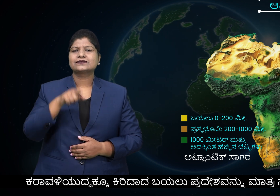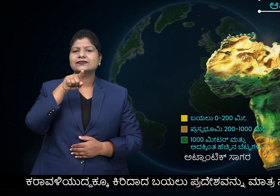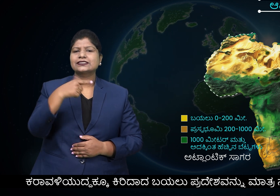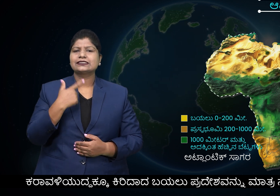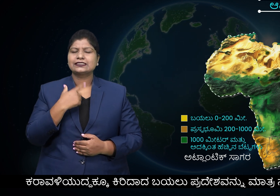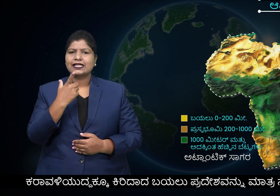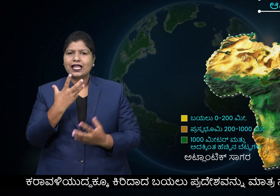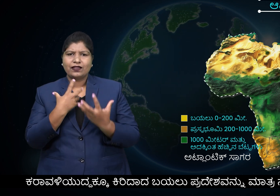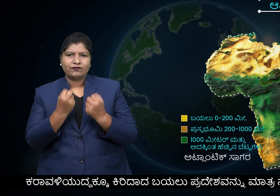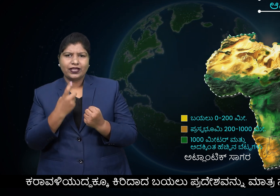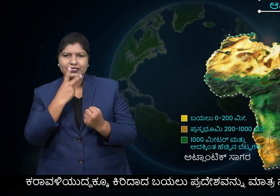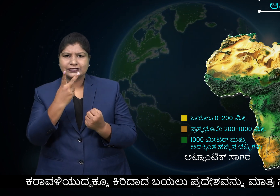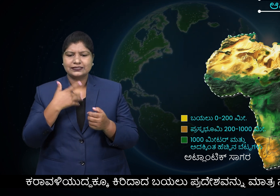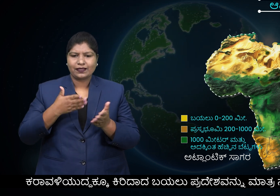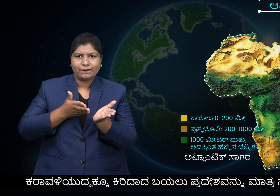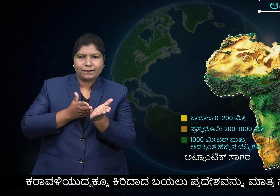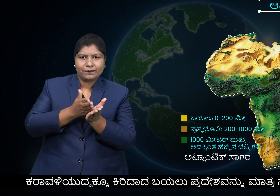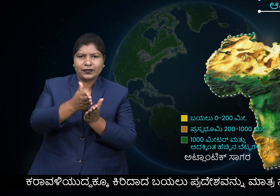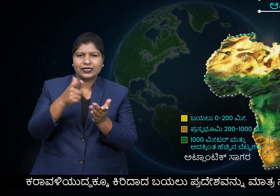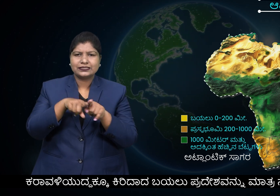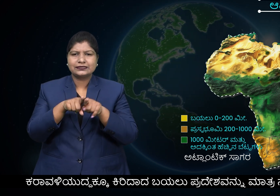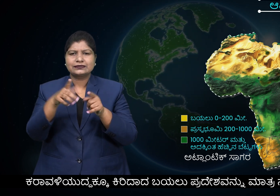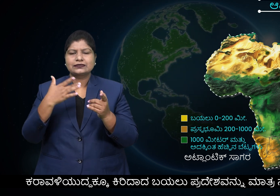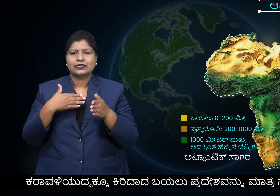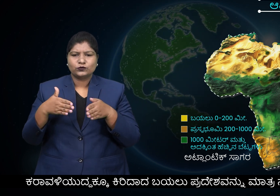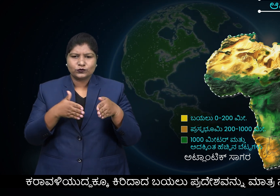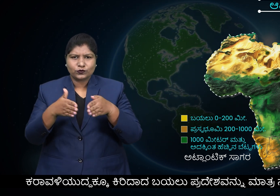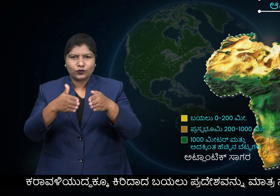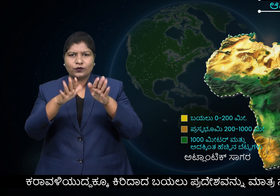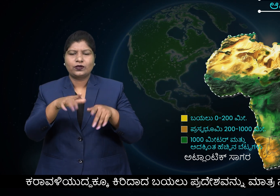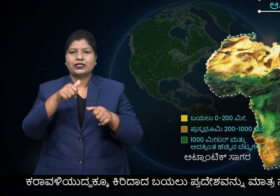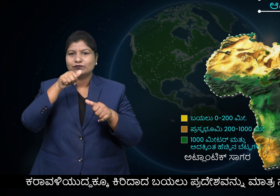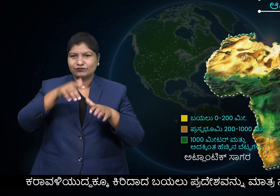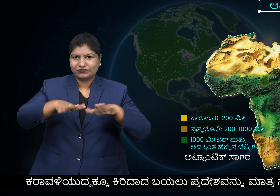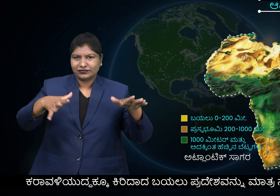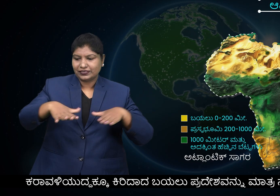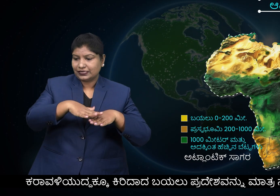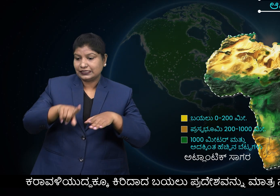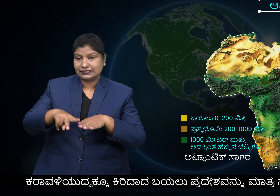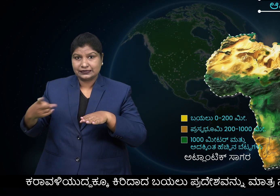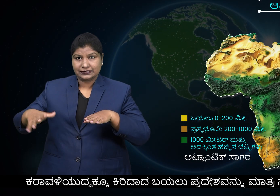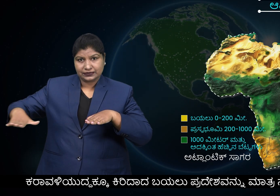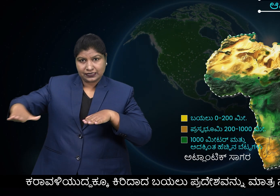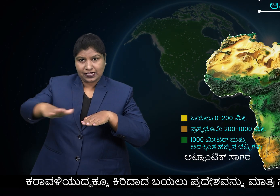ಕರಾವಳಿಯುದ್ದಕ್ಕೂ ಕಿರಿದಾದ ಬಯಲು ಪ್ರದೇಶವನ್ನು ಮಾತ್ರ ನಾವು ಕಾಣಬಹುದು.